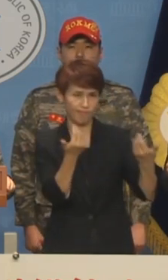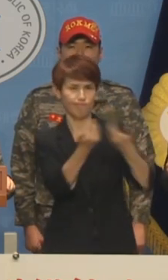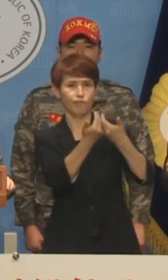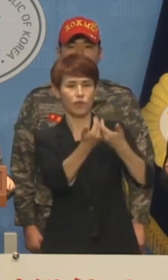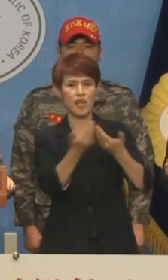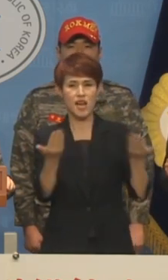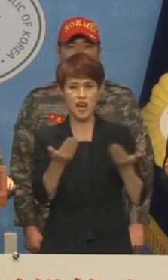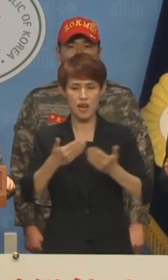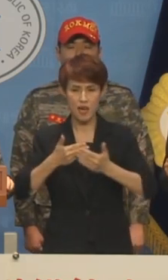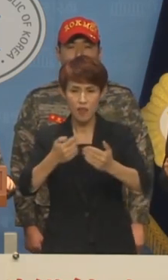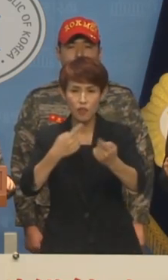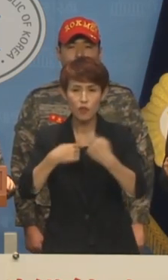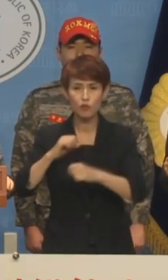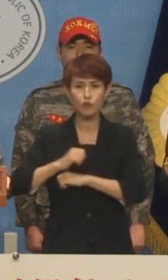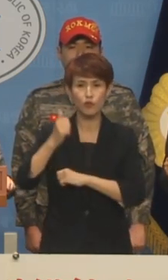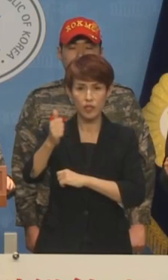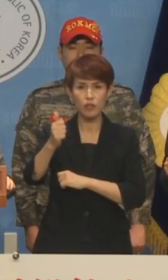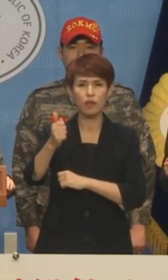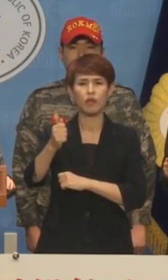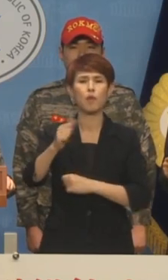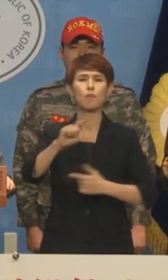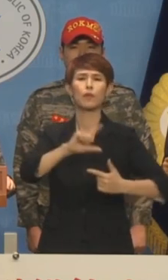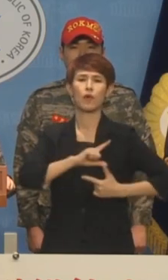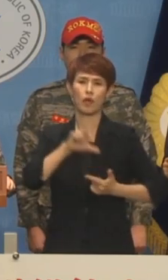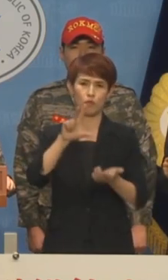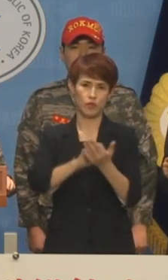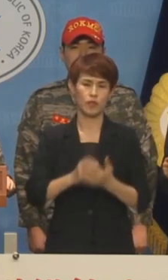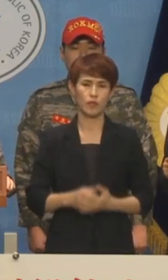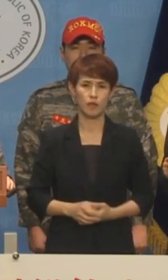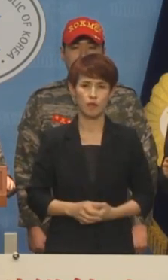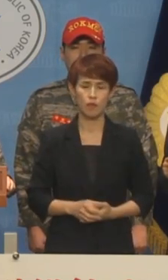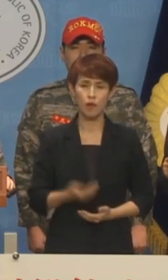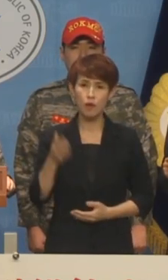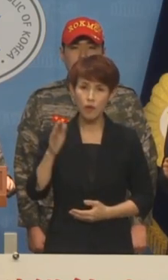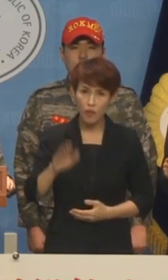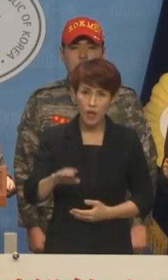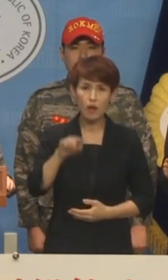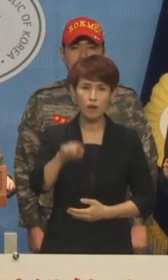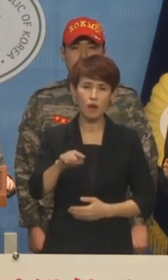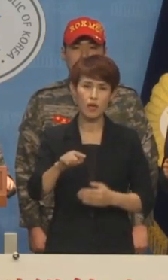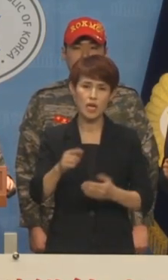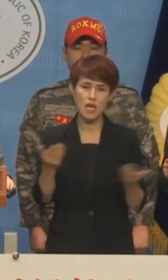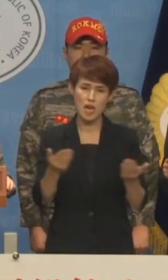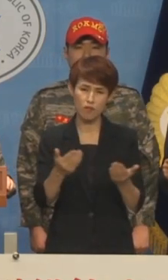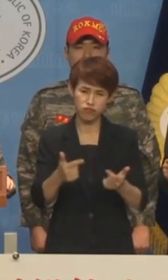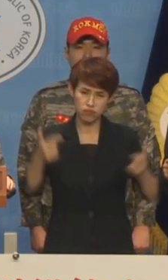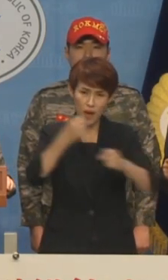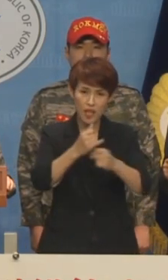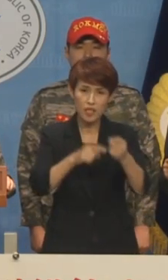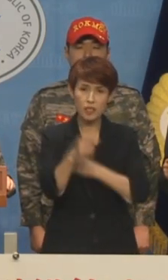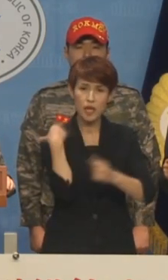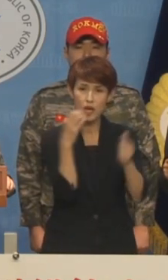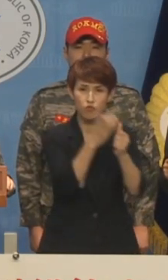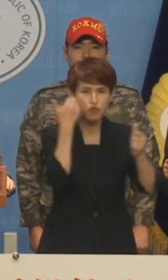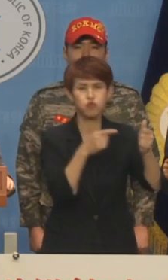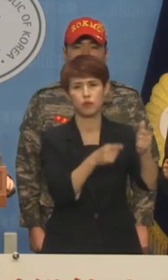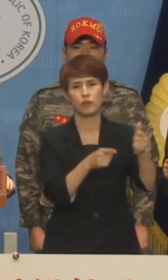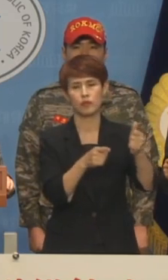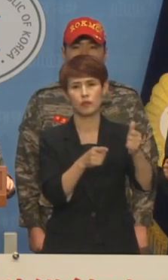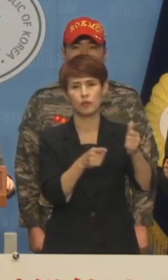처리한 강직한 군인에 대한 명예의 문제일 뿐입니다. 그럼에도 불구하고 이를 여기까지 커지게 만든 책임은 누구에게 있습니까?